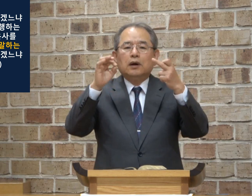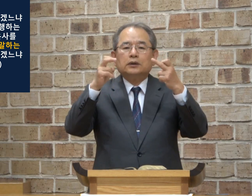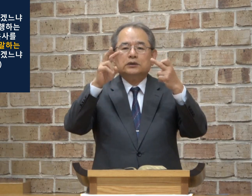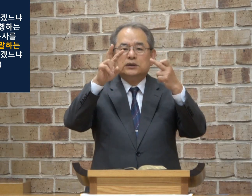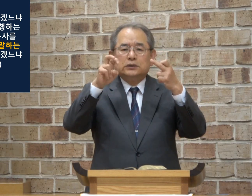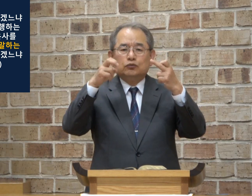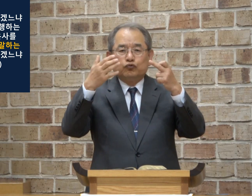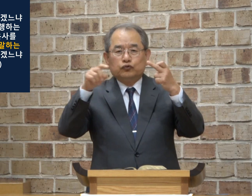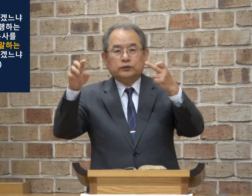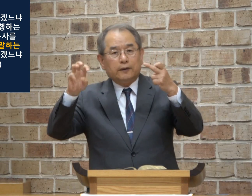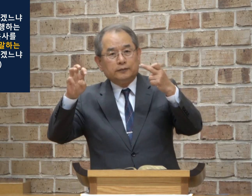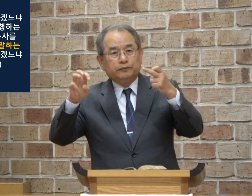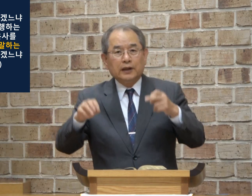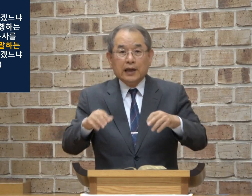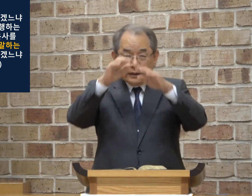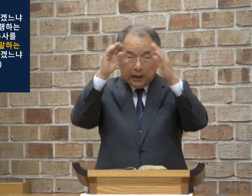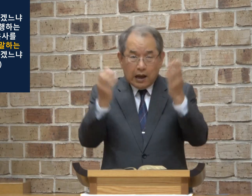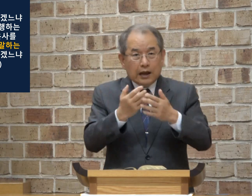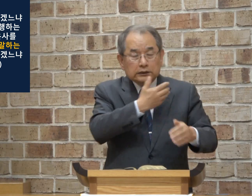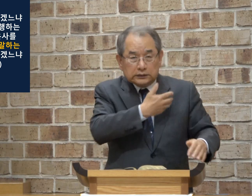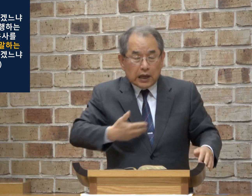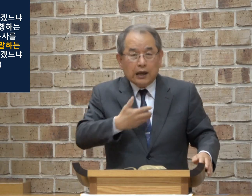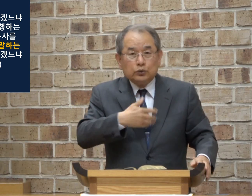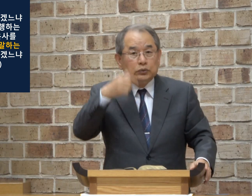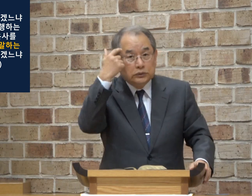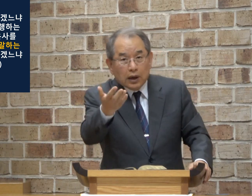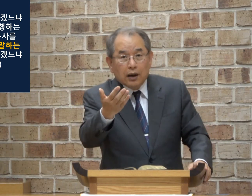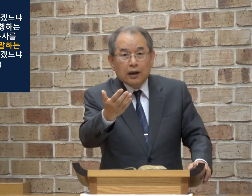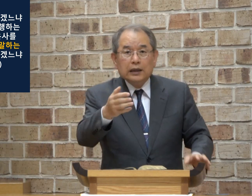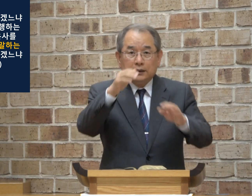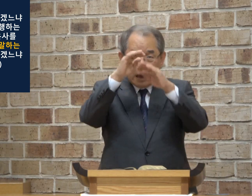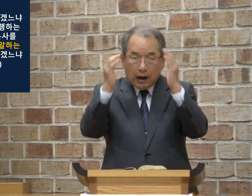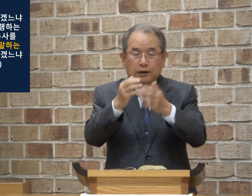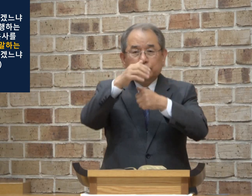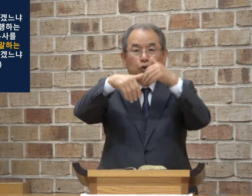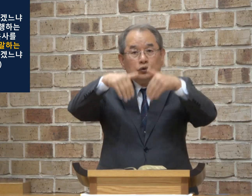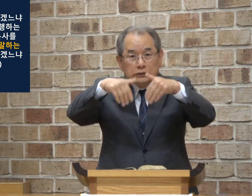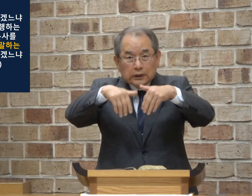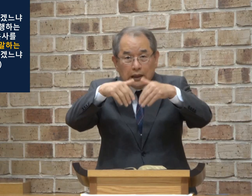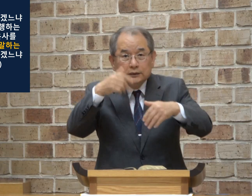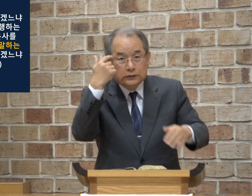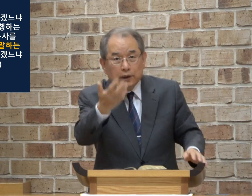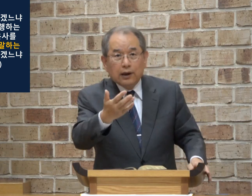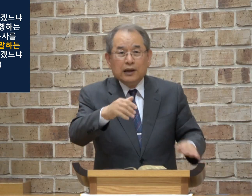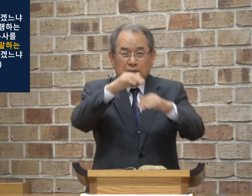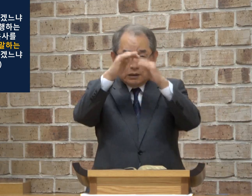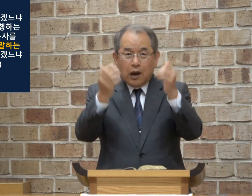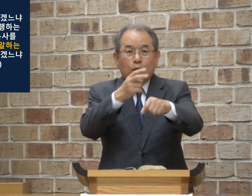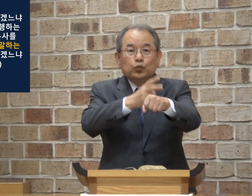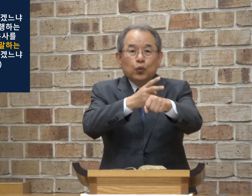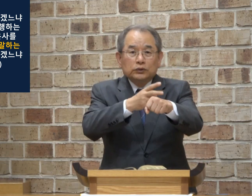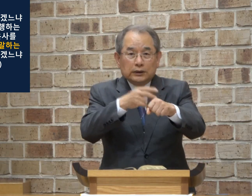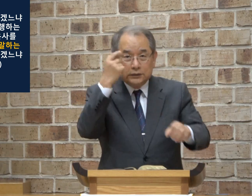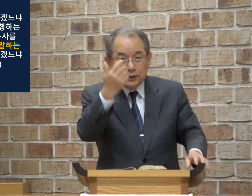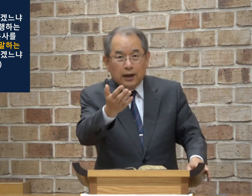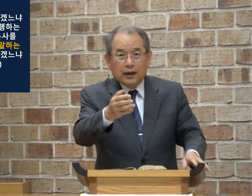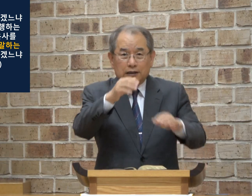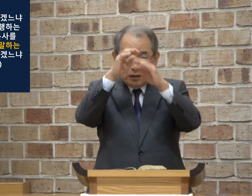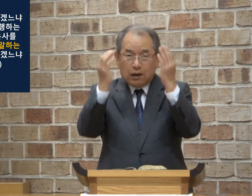12장 29절부터 30절 말씀에 다 사도이겠느냐, 다 선지자이겠느냐, 다